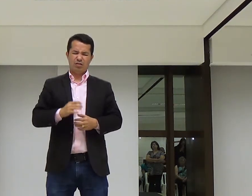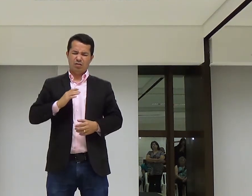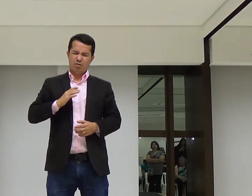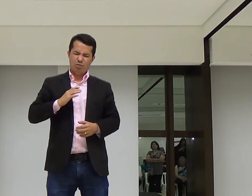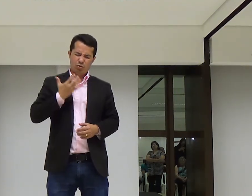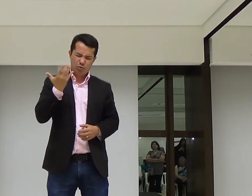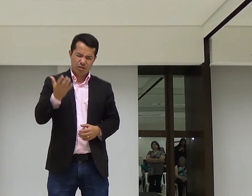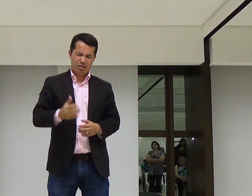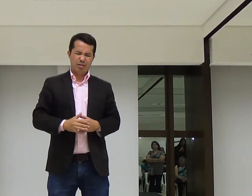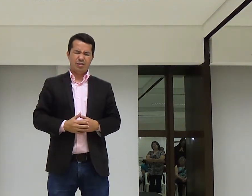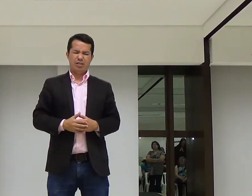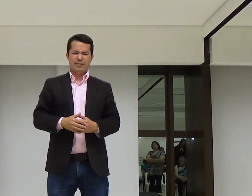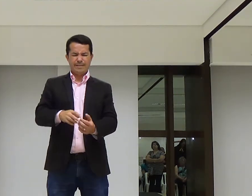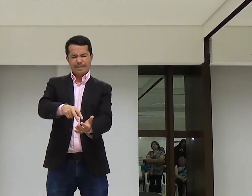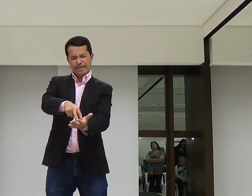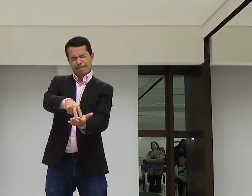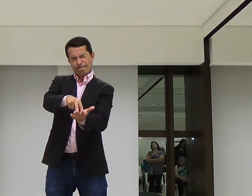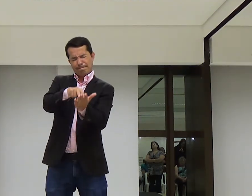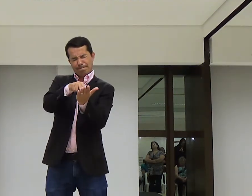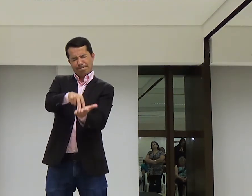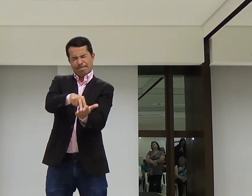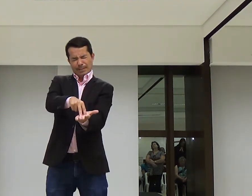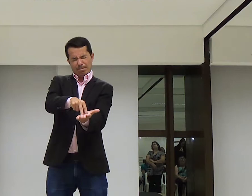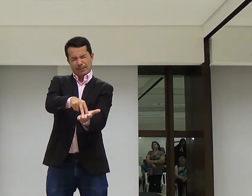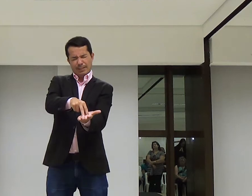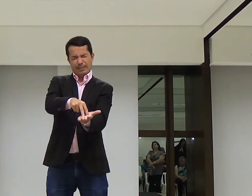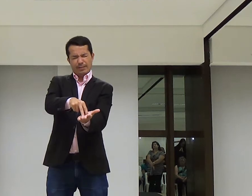força, coragem e firmeza,